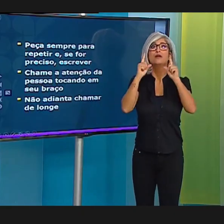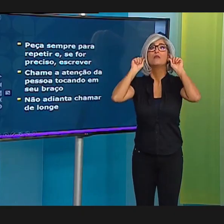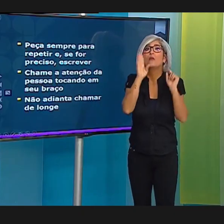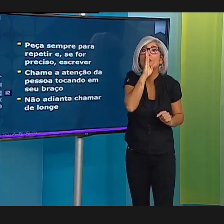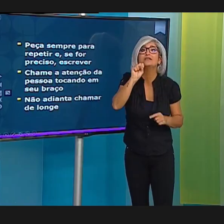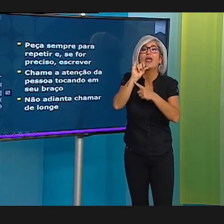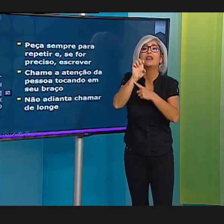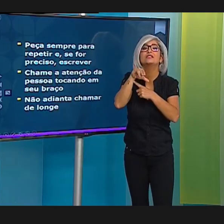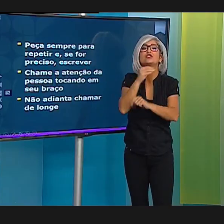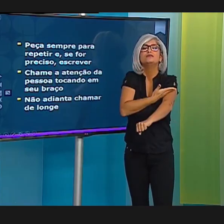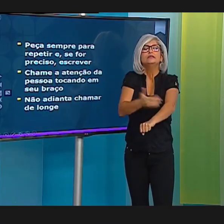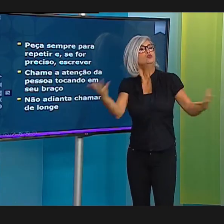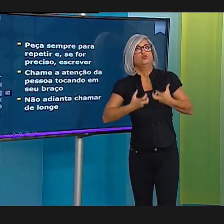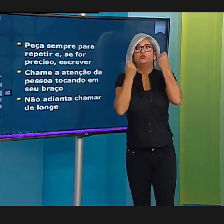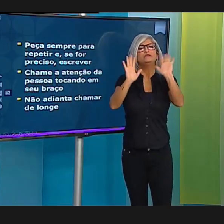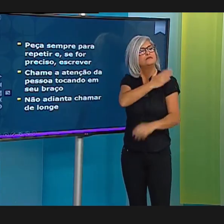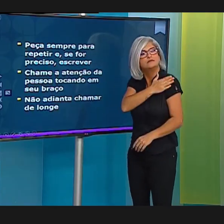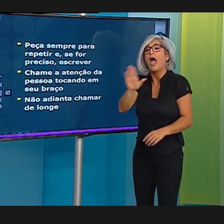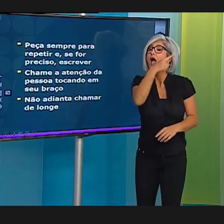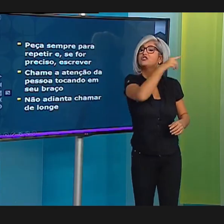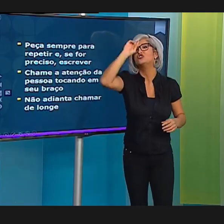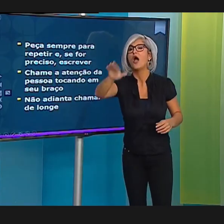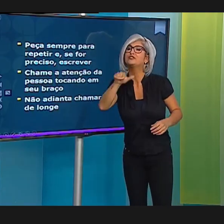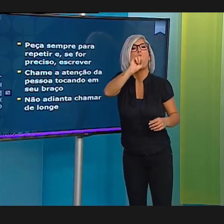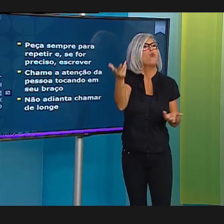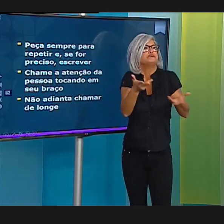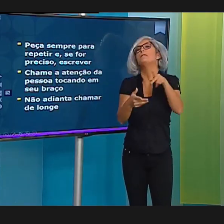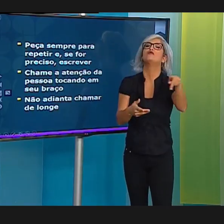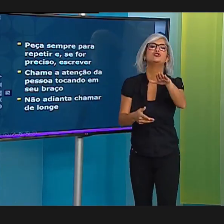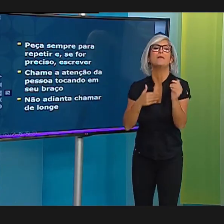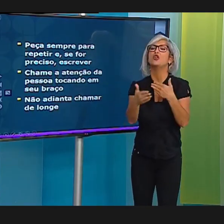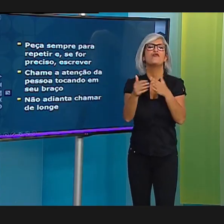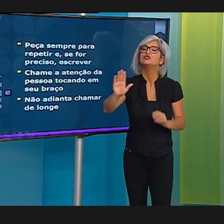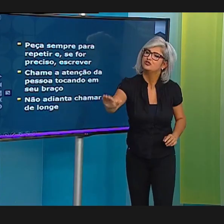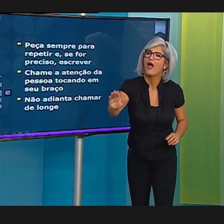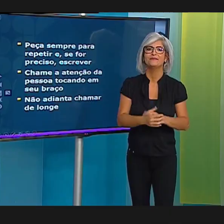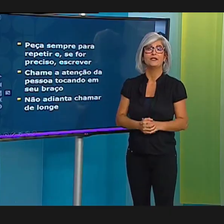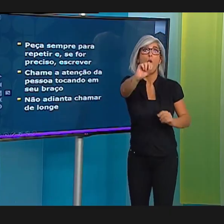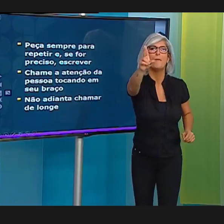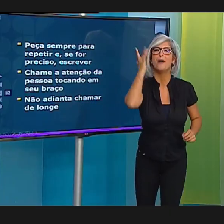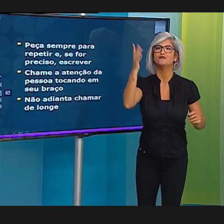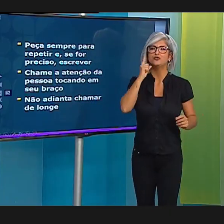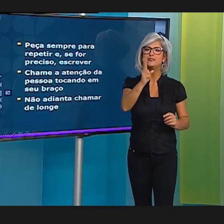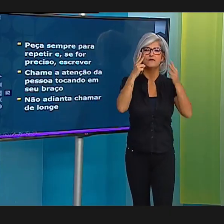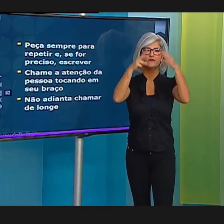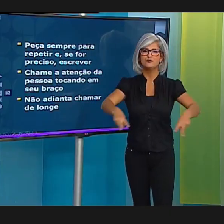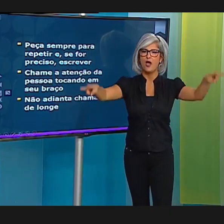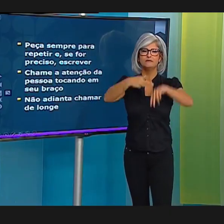agressividade para não causar um susto, né? Nós vivemos no silêncio, de repente um toque mais agressivo pode nos assustar. Então chame, caso você seja uma professora, um professor de pessoa surda, toque.